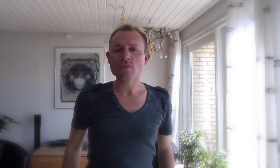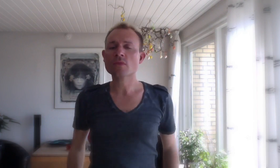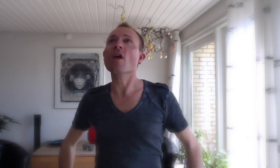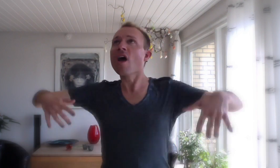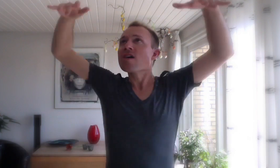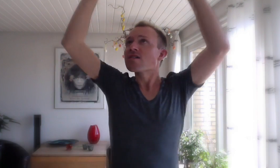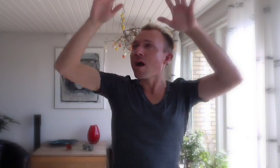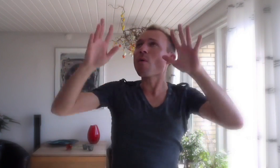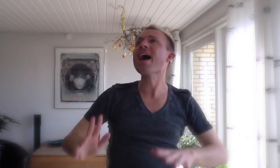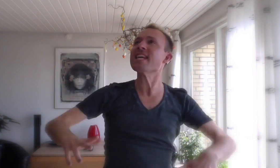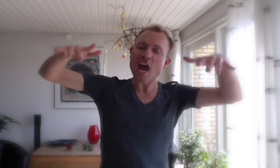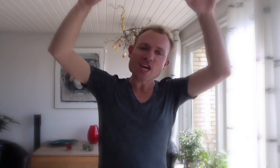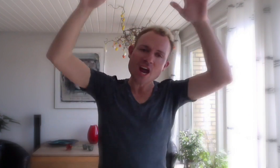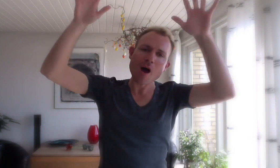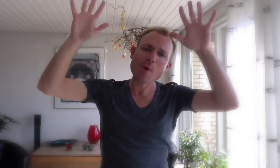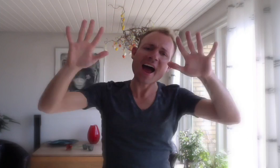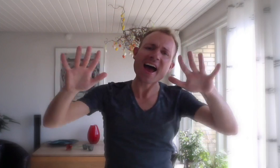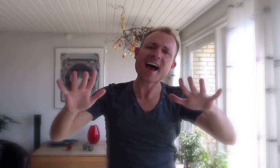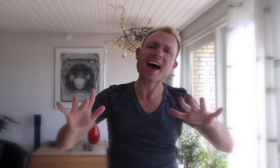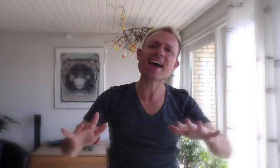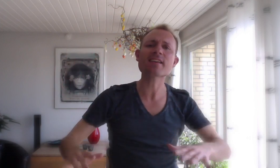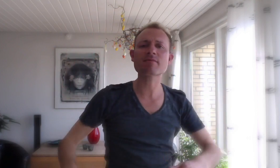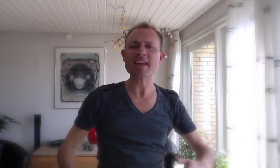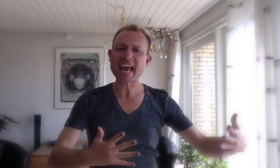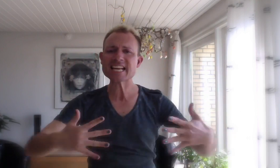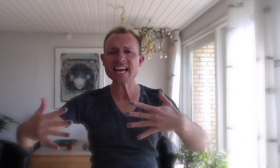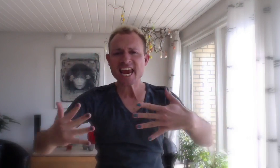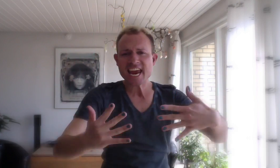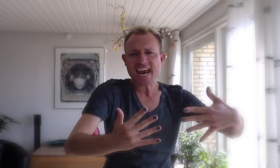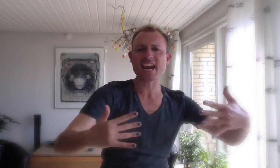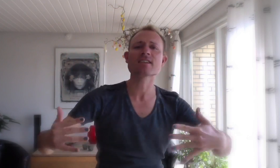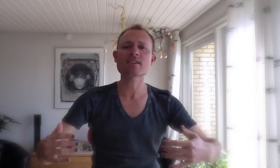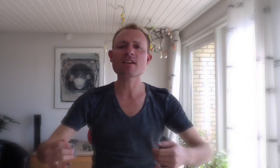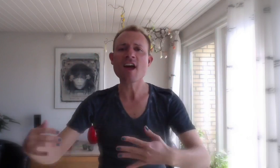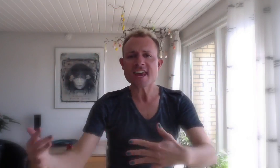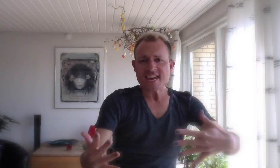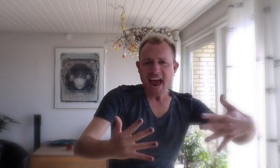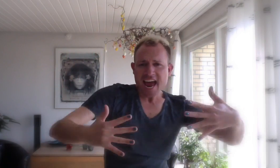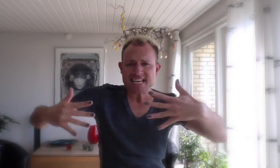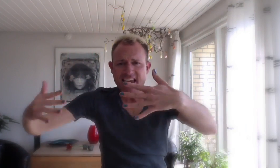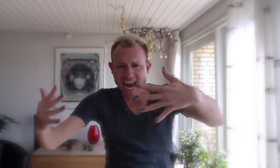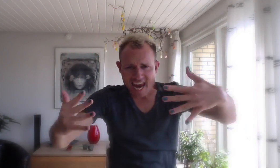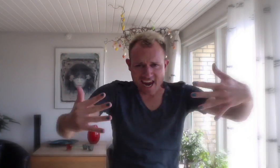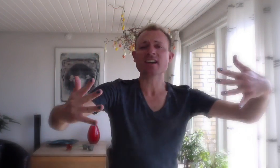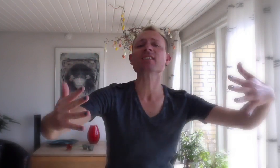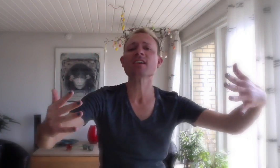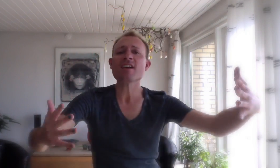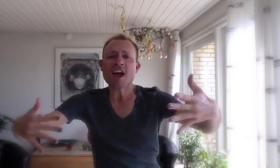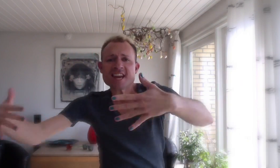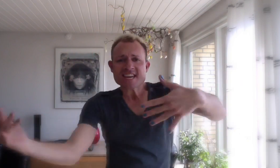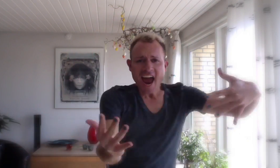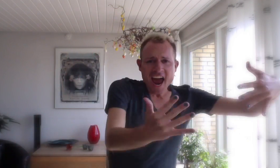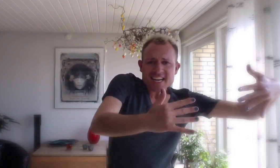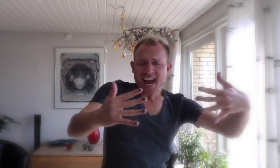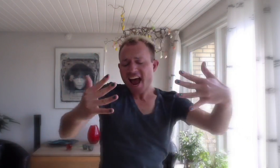Hooray, hooray hooray Dancin', dancin', dancin'